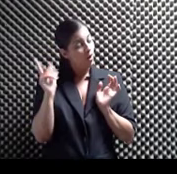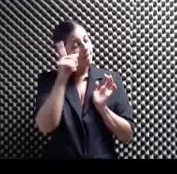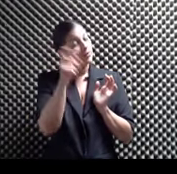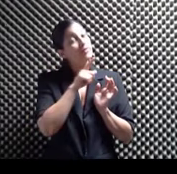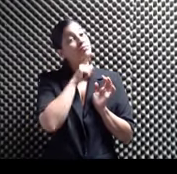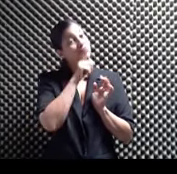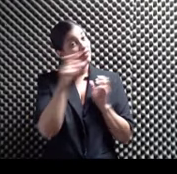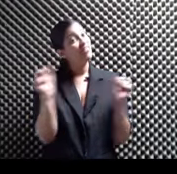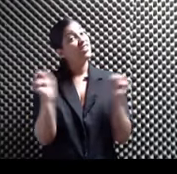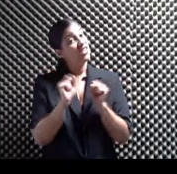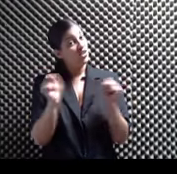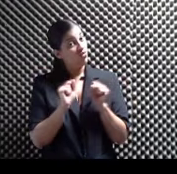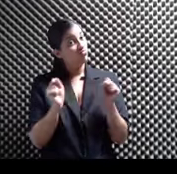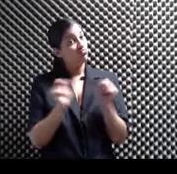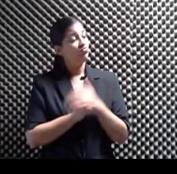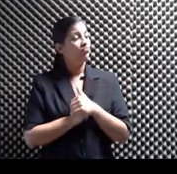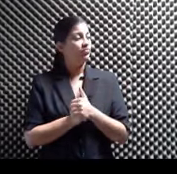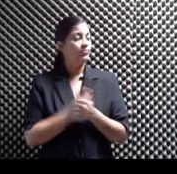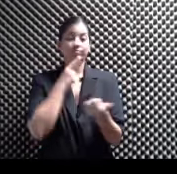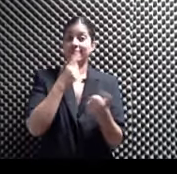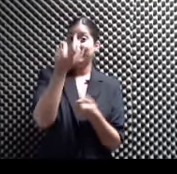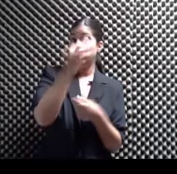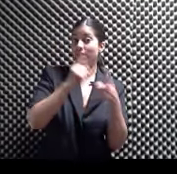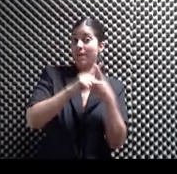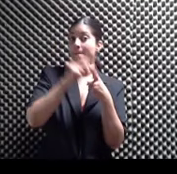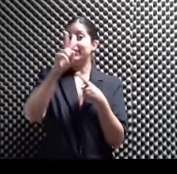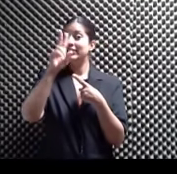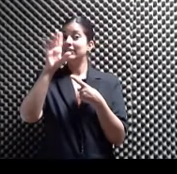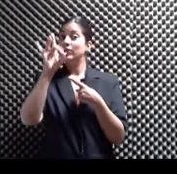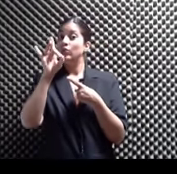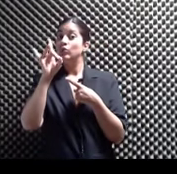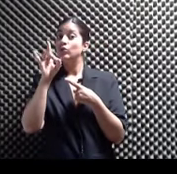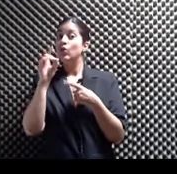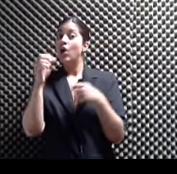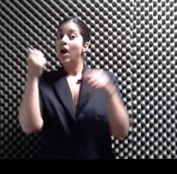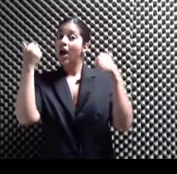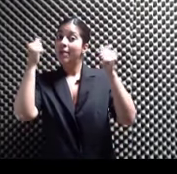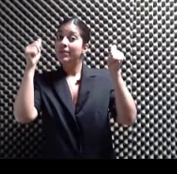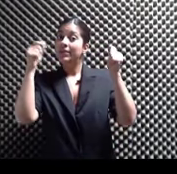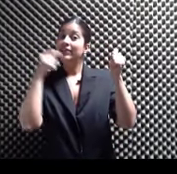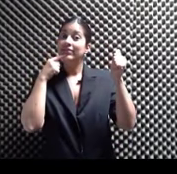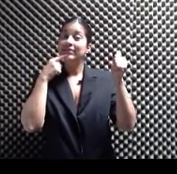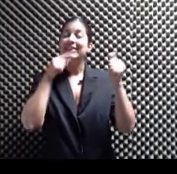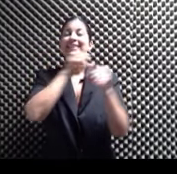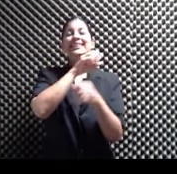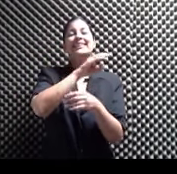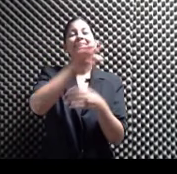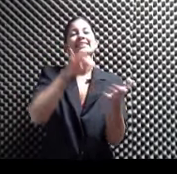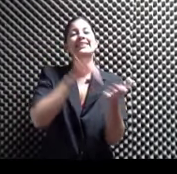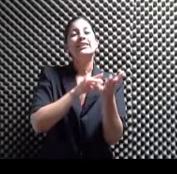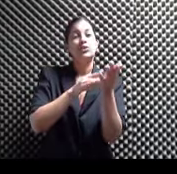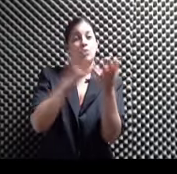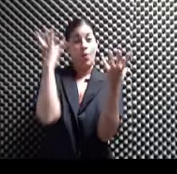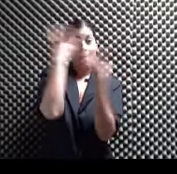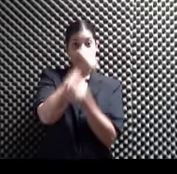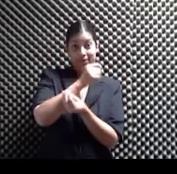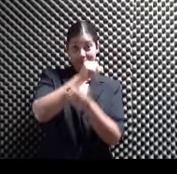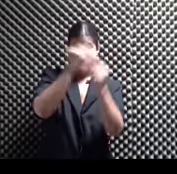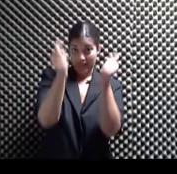porque sí hace bastante frío. Del 19 al 28 de abril en la sala Carlos Marichal del Centro de Bellas Artes, la sala esta